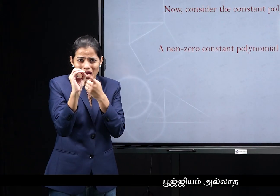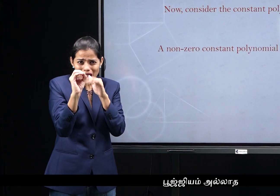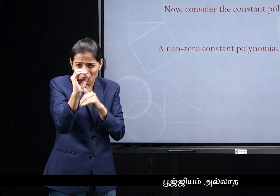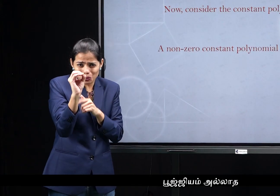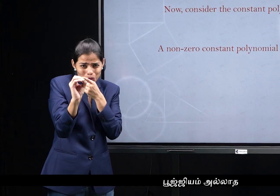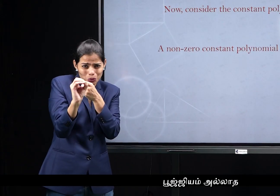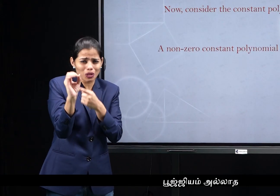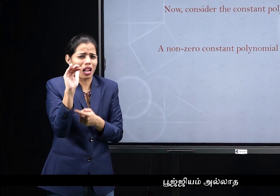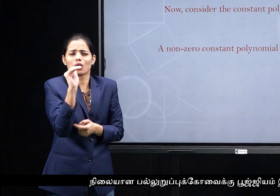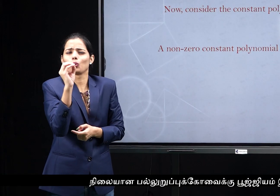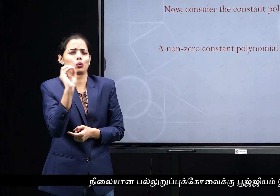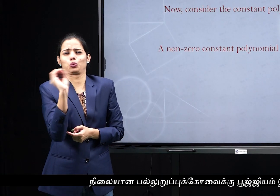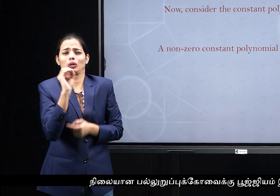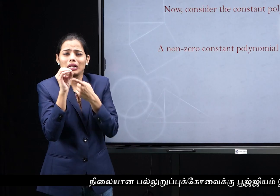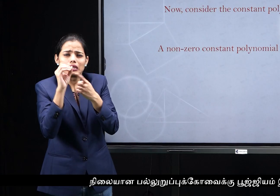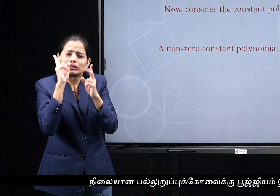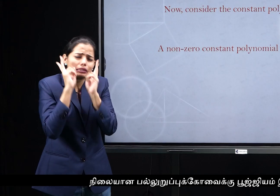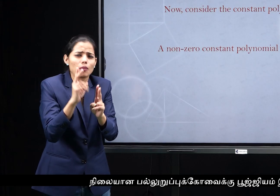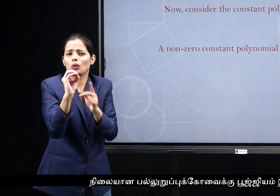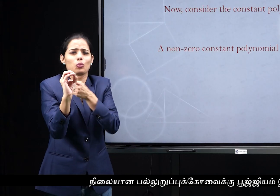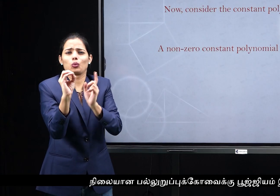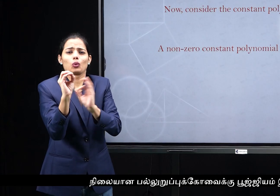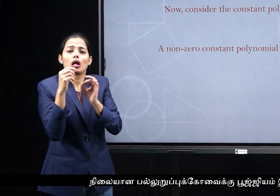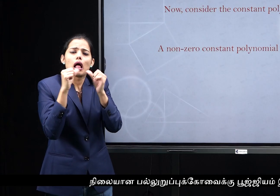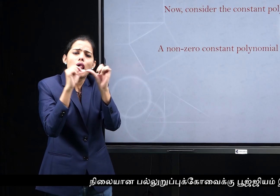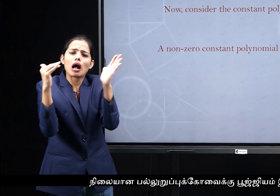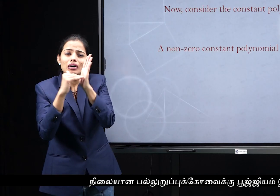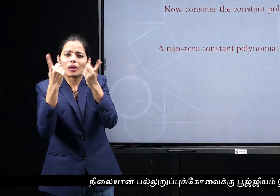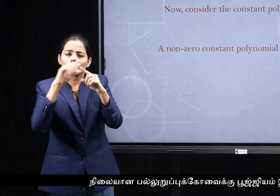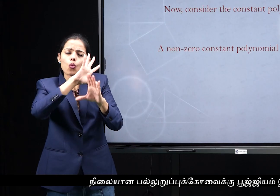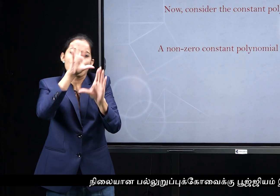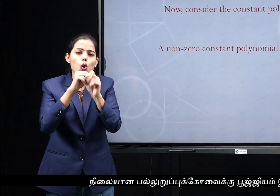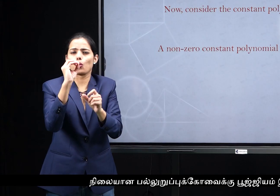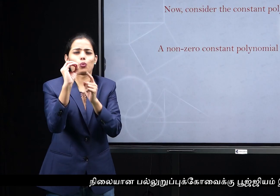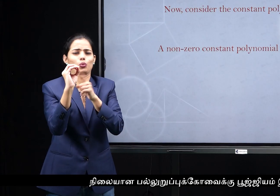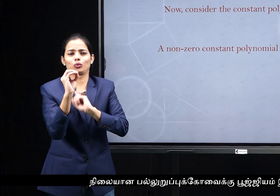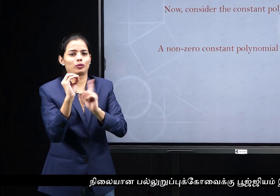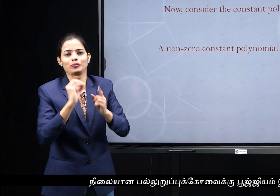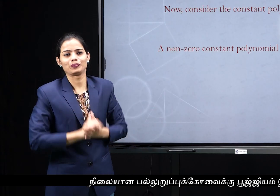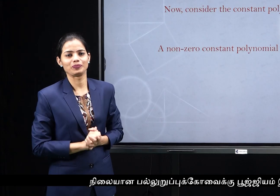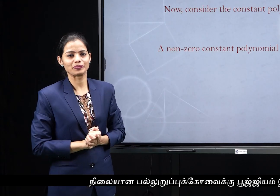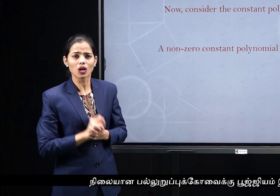பூஜ்ஜியம் அல்லாத நிலையான பல்லுறுப்புக்கோவைக்கு 0 இல்லை.